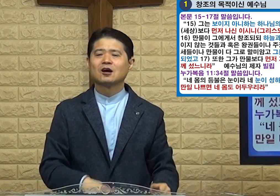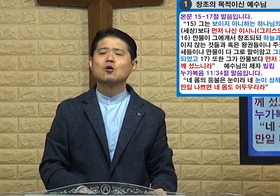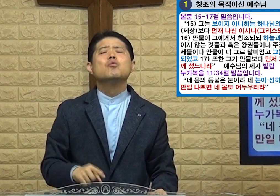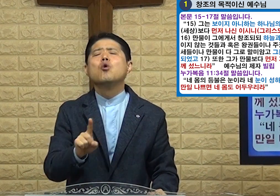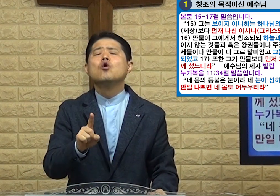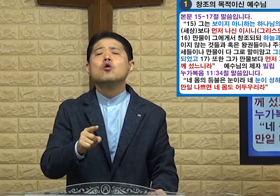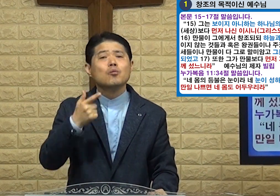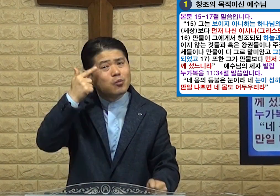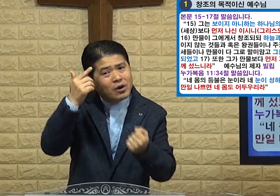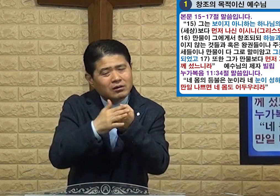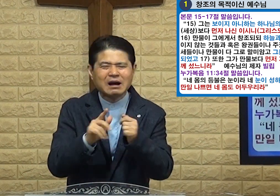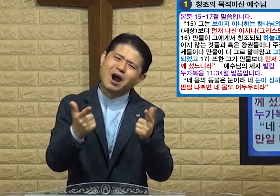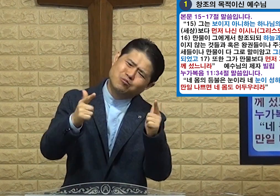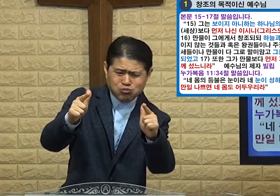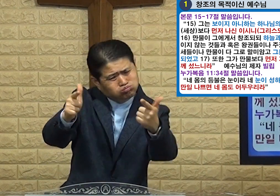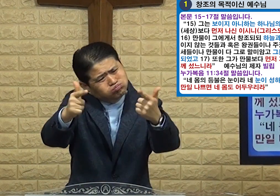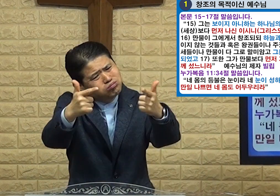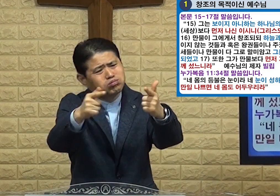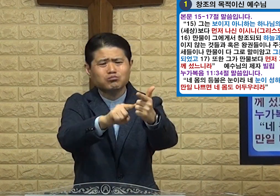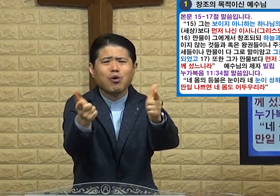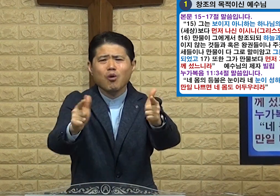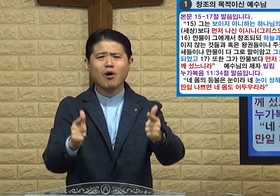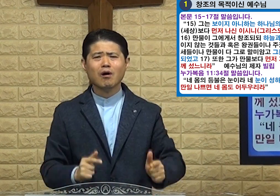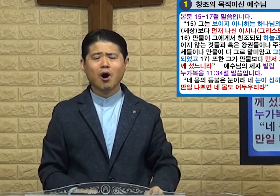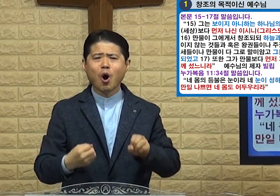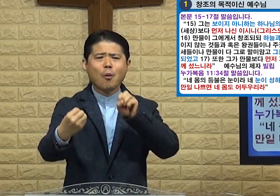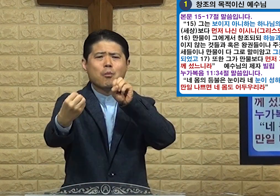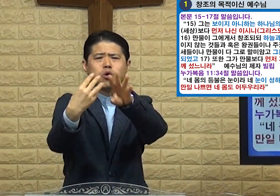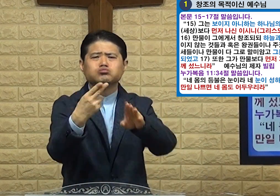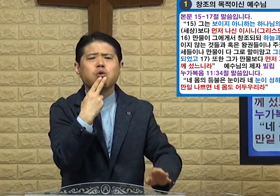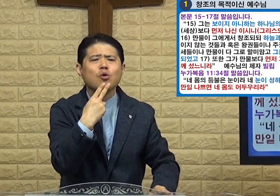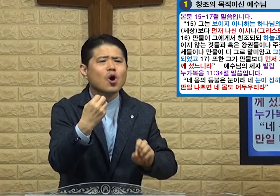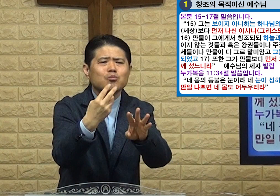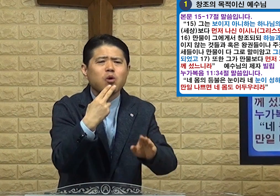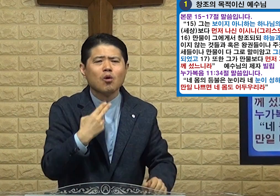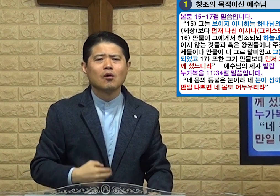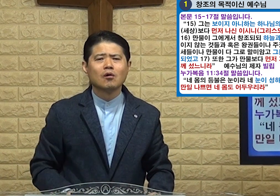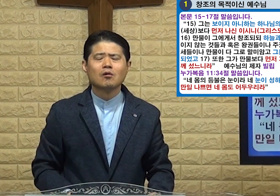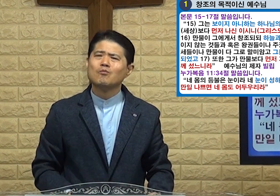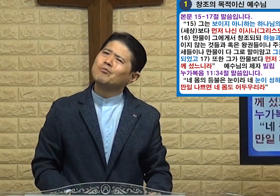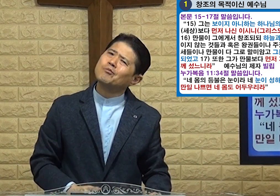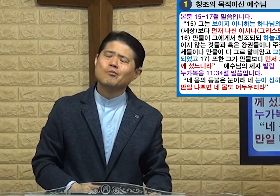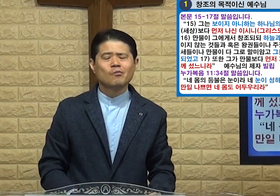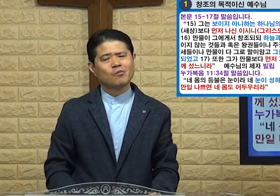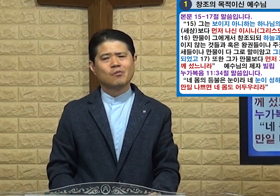않는다. 왜 그럴까요? 별별 이유가 다 있습니다.